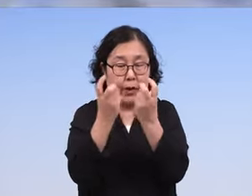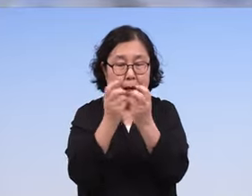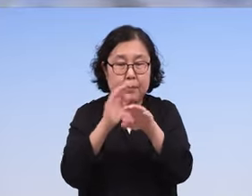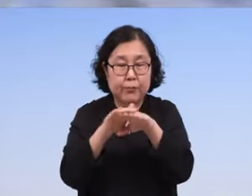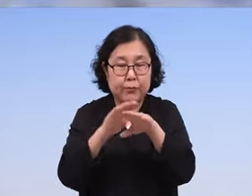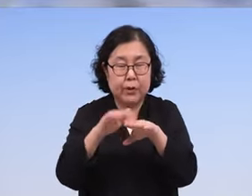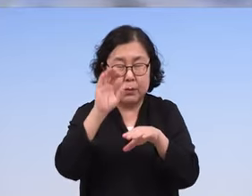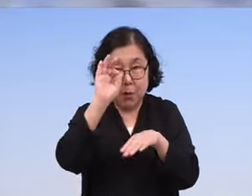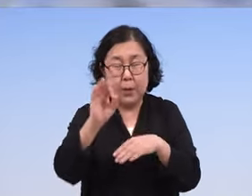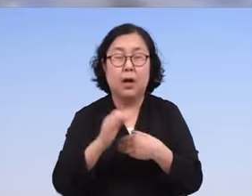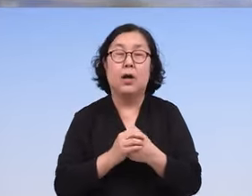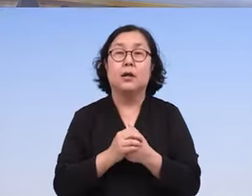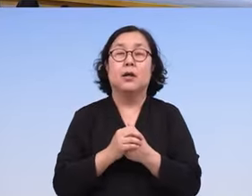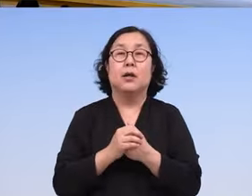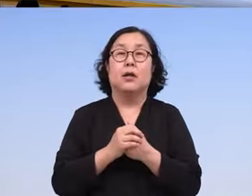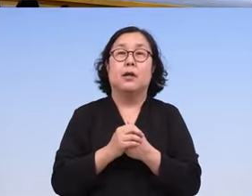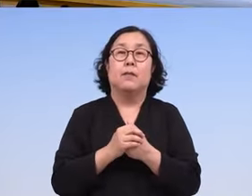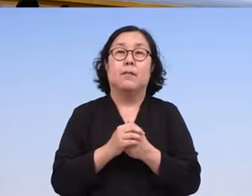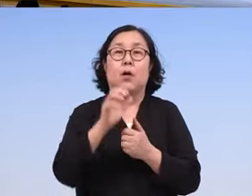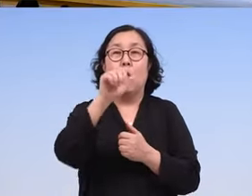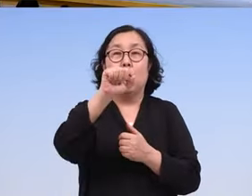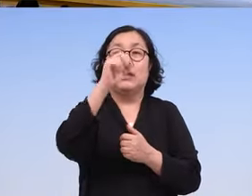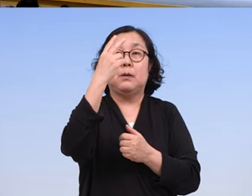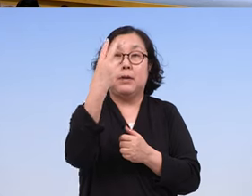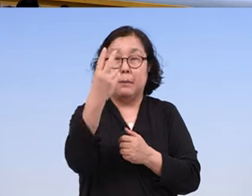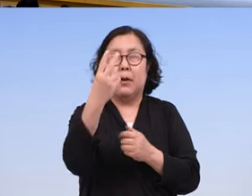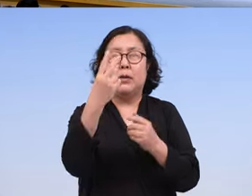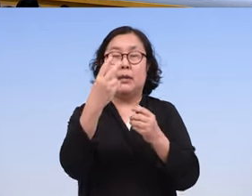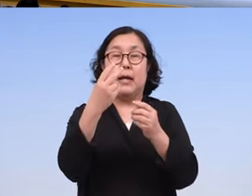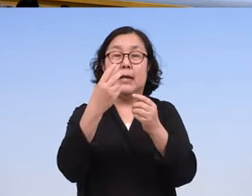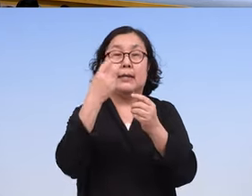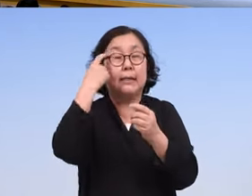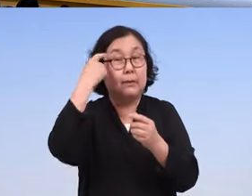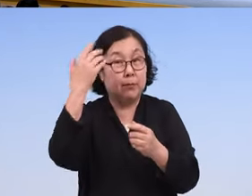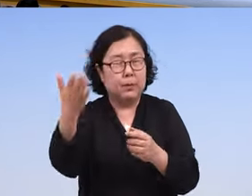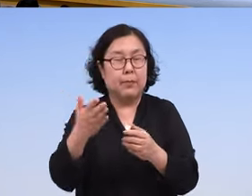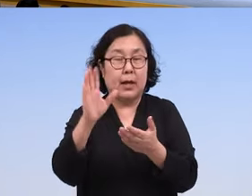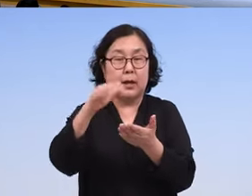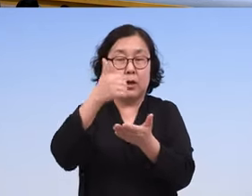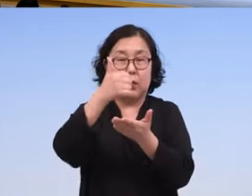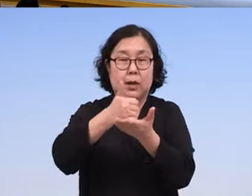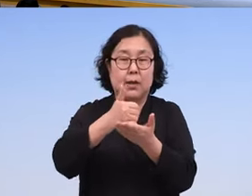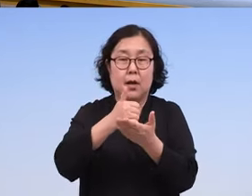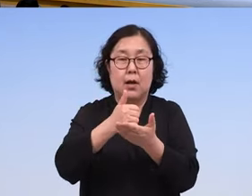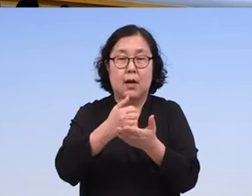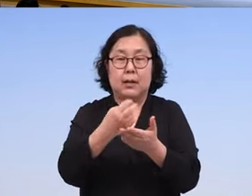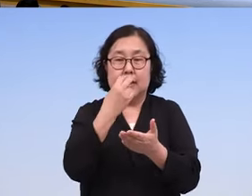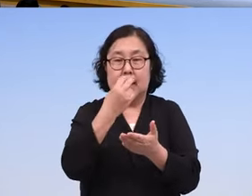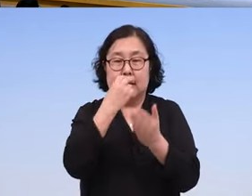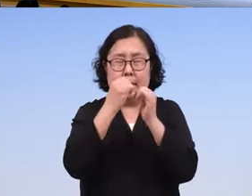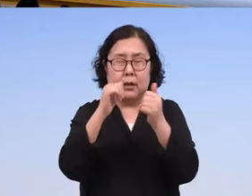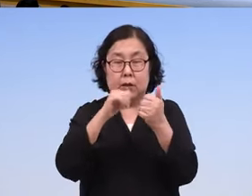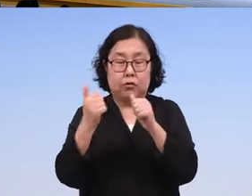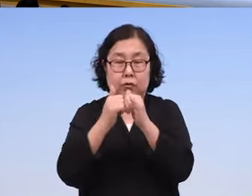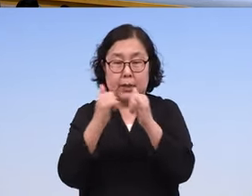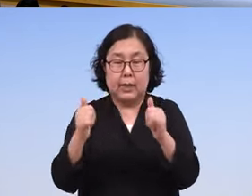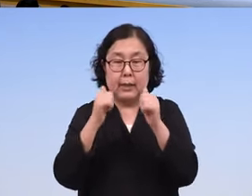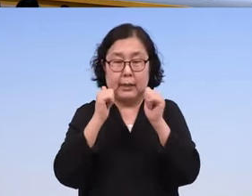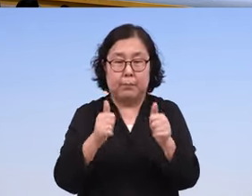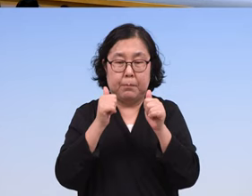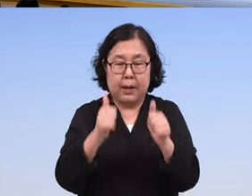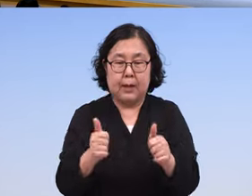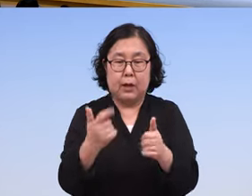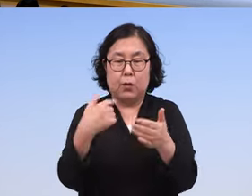의미 부여하는가를 보십시오. 하이델베르크 요리 문답 52문입니다. 질문이 이렇습니다. 그리스도께서 살아있는 자들과 죽은